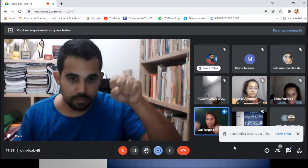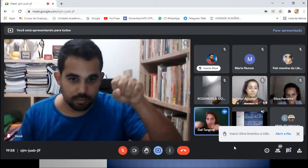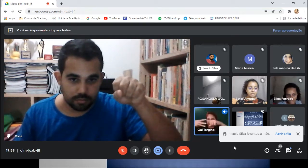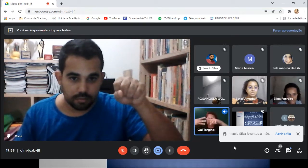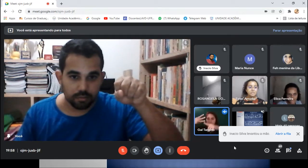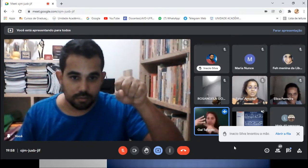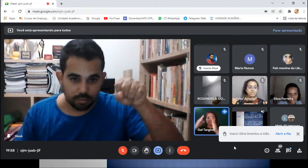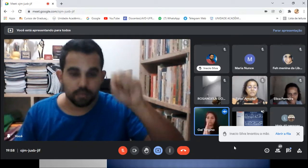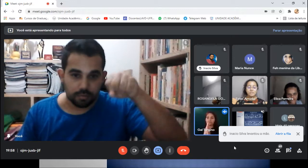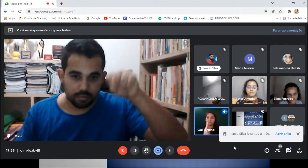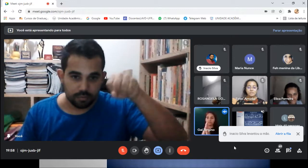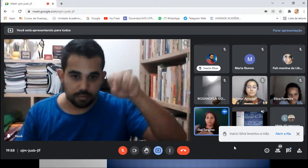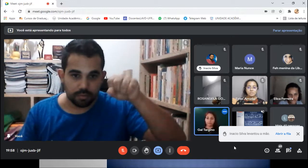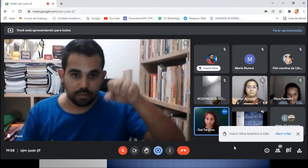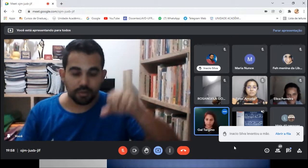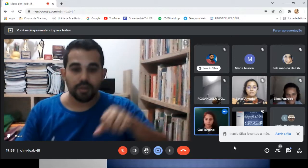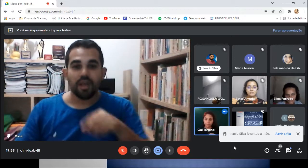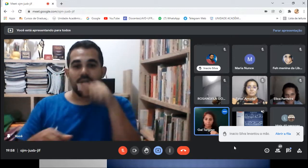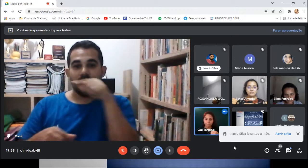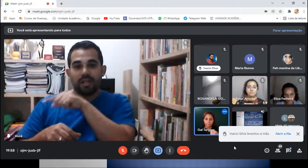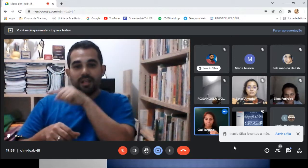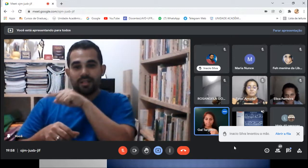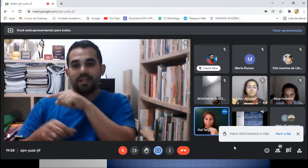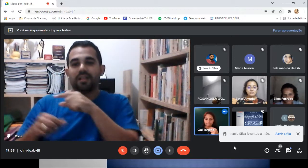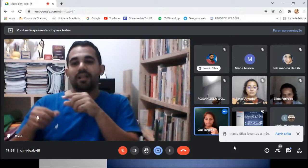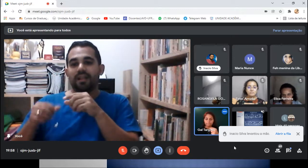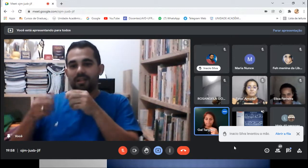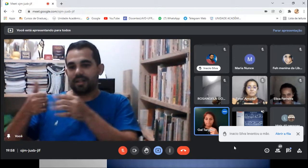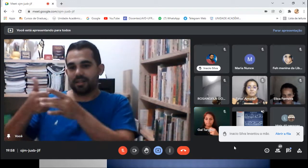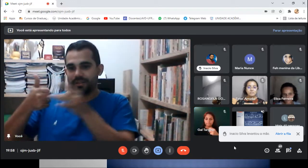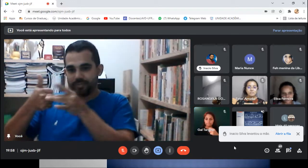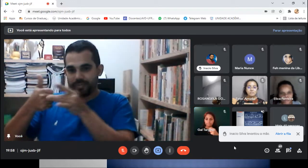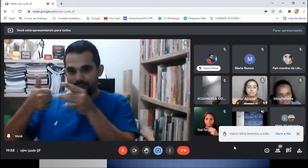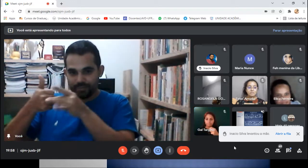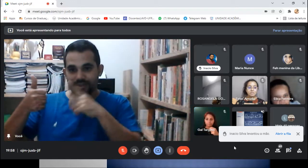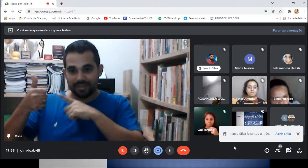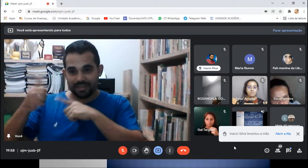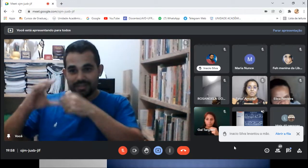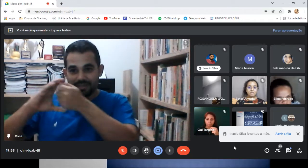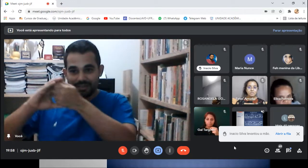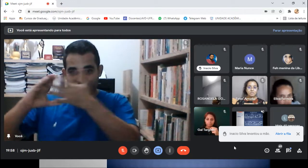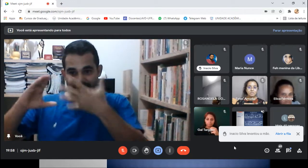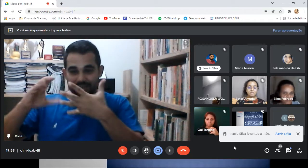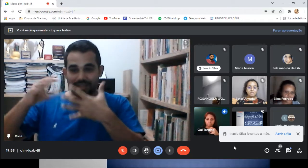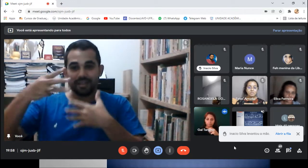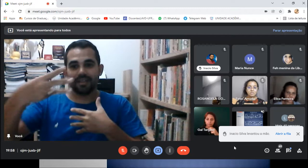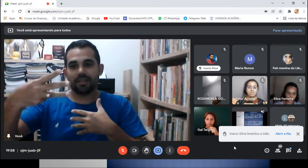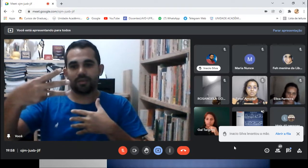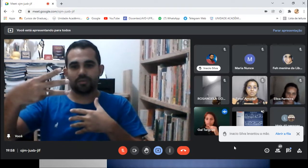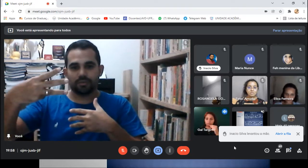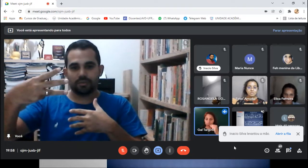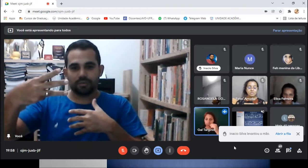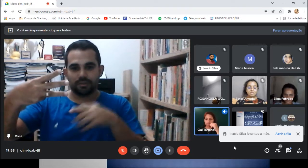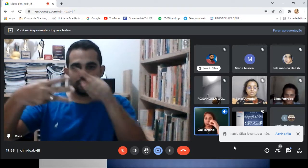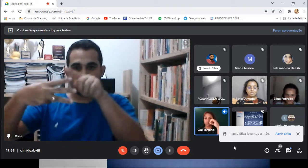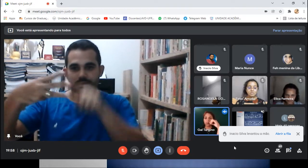sistemas, os 3, por favor. Então, temos a